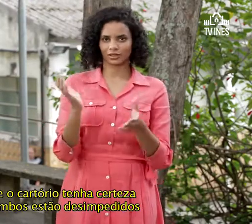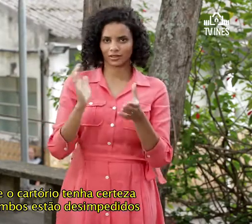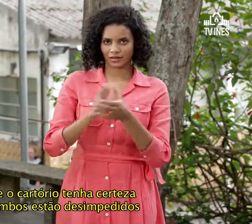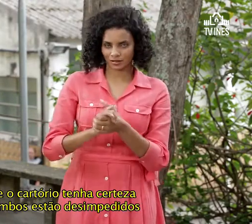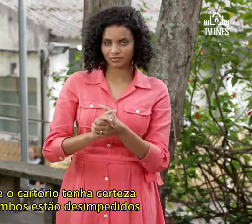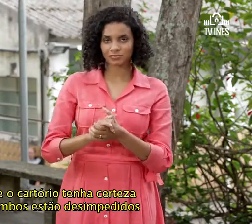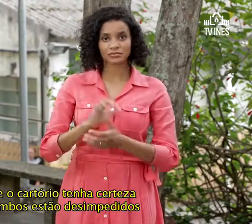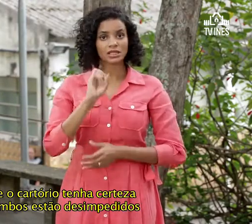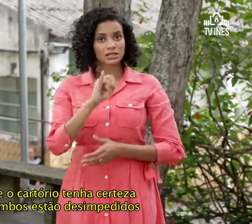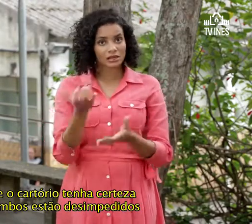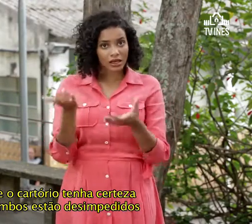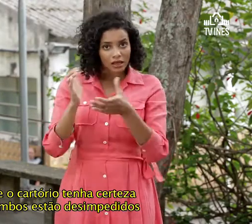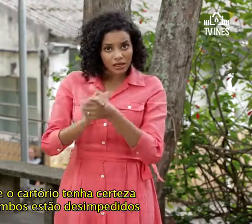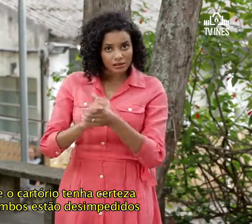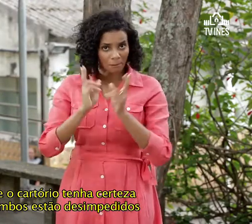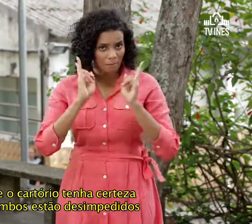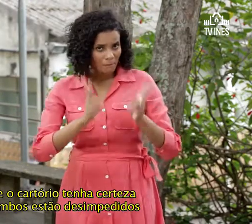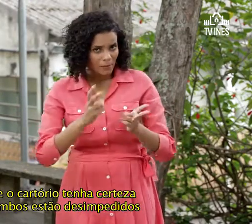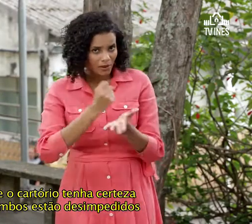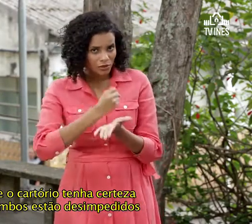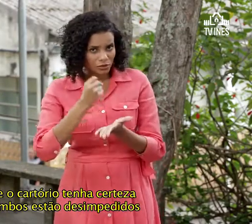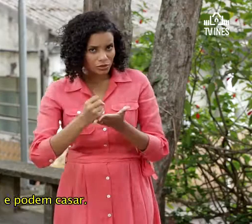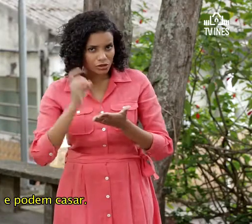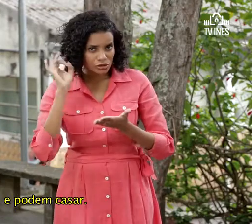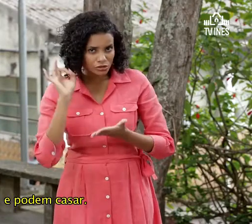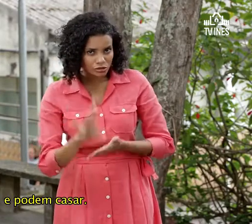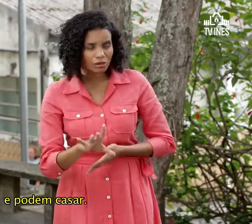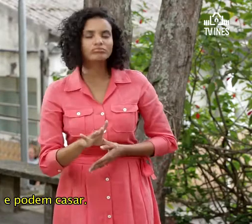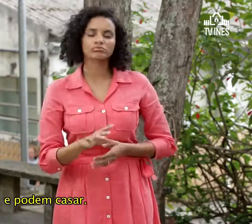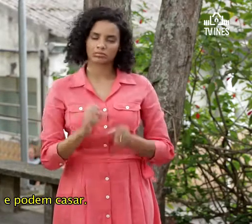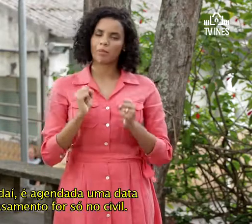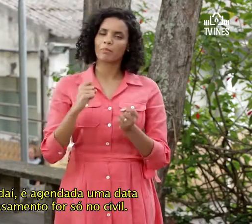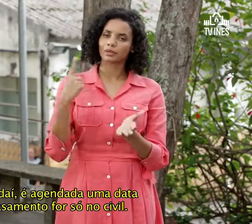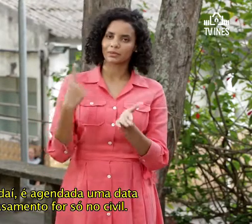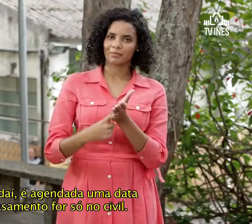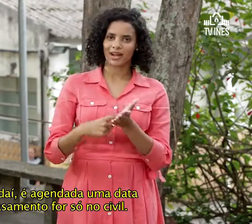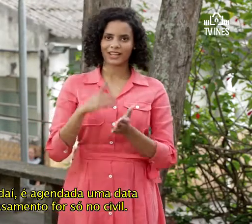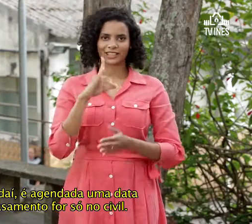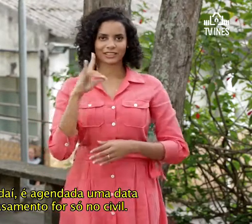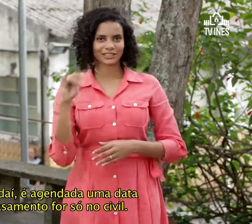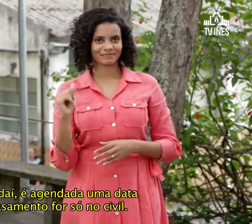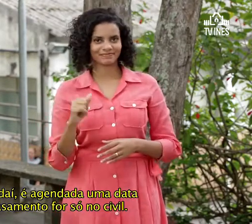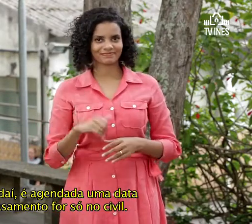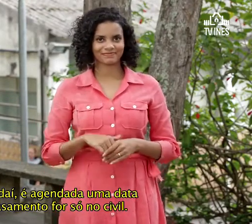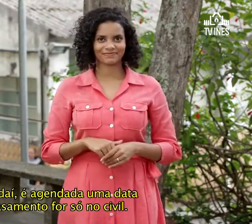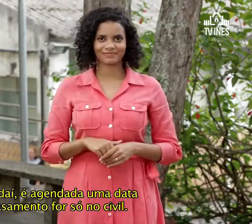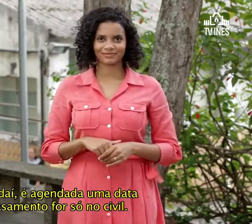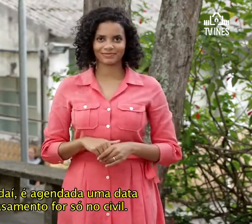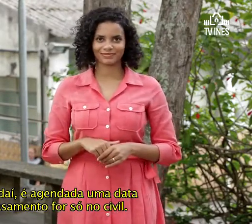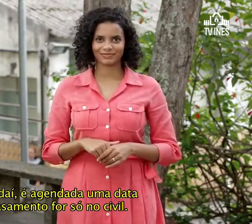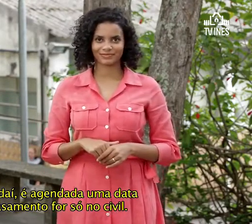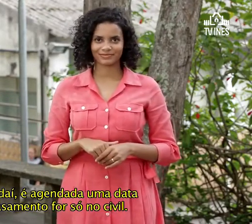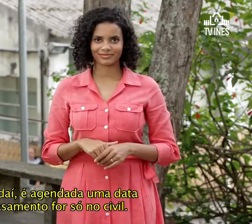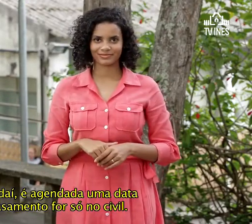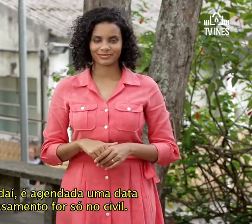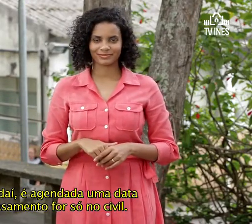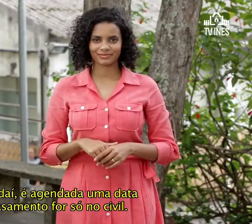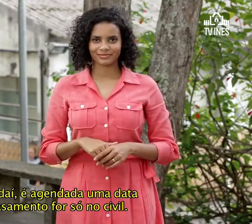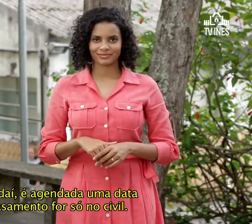tenha certeza de que ambos estão desimpedidos e podem casar. A partir daí é agendada uma data se o casamento for só no civil.